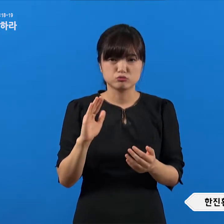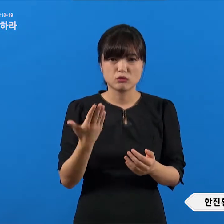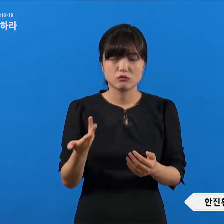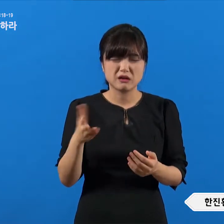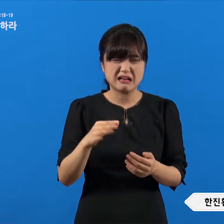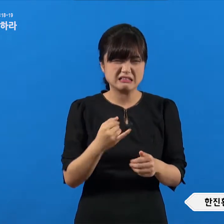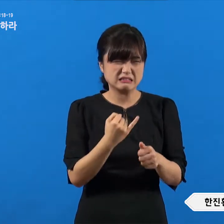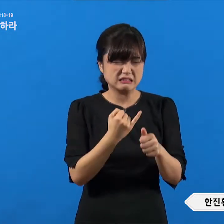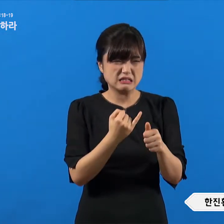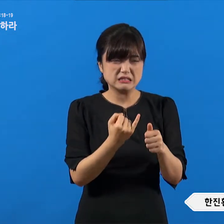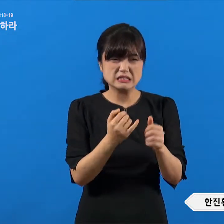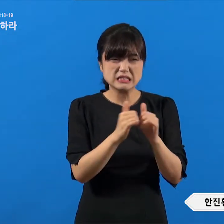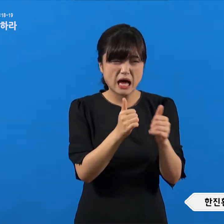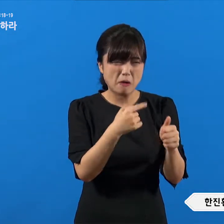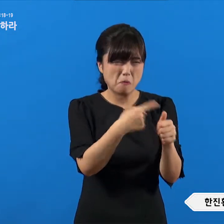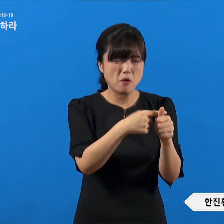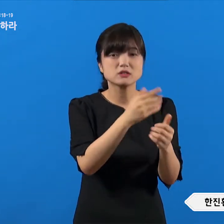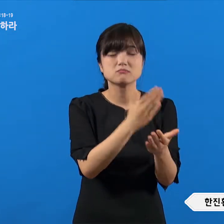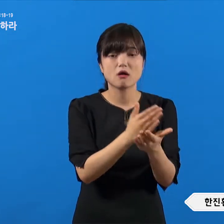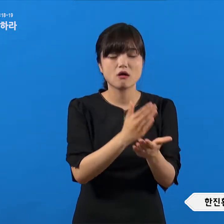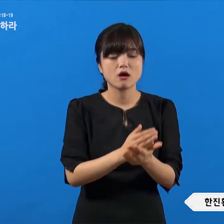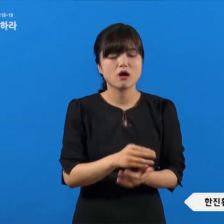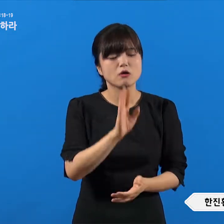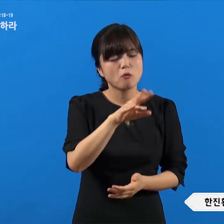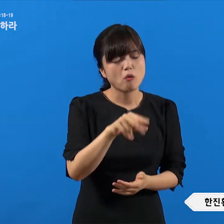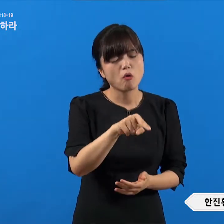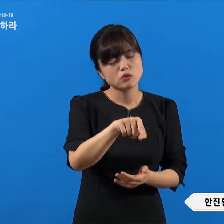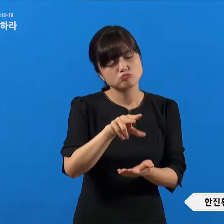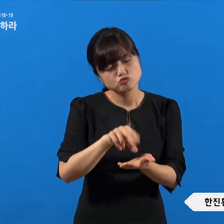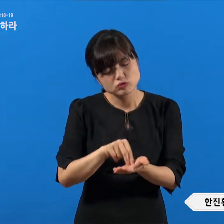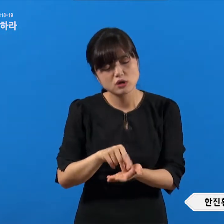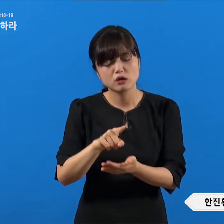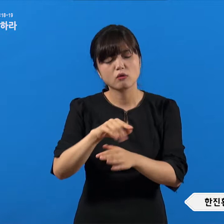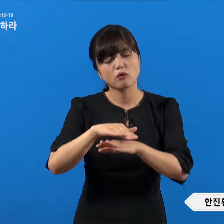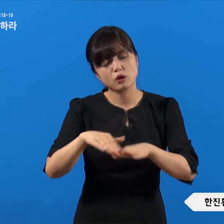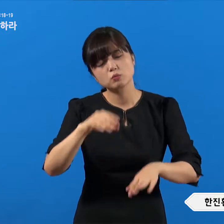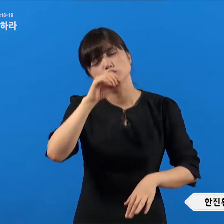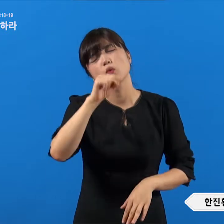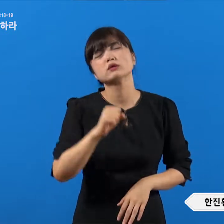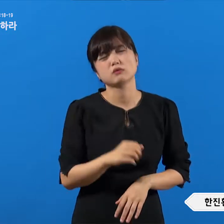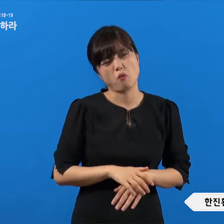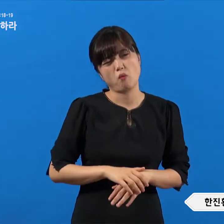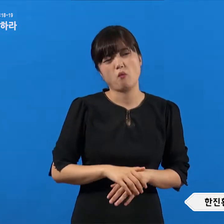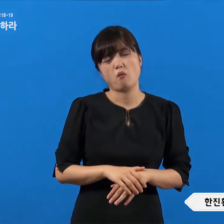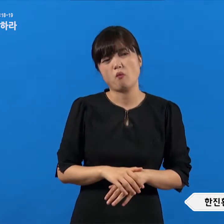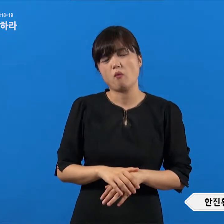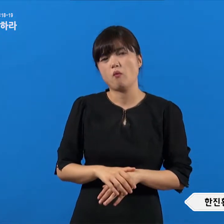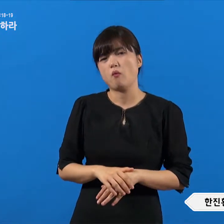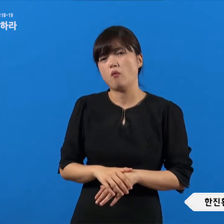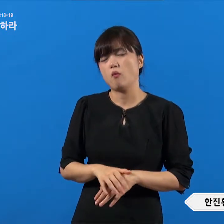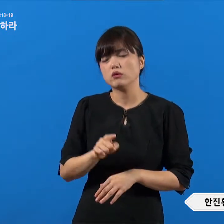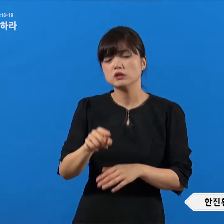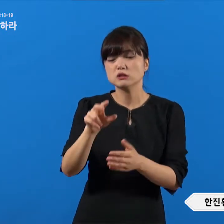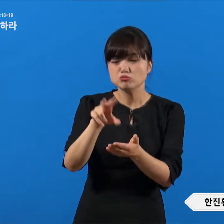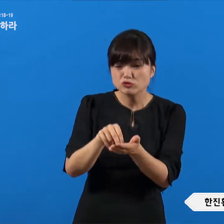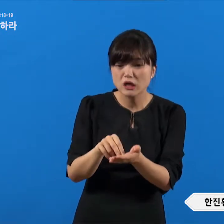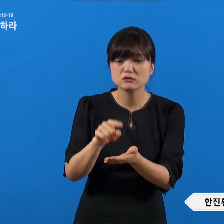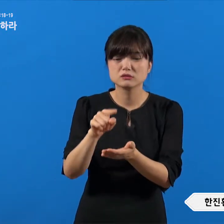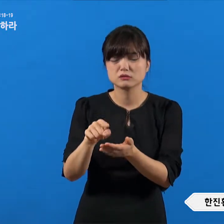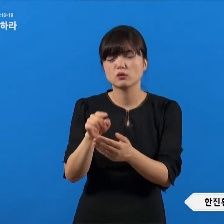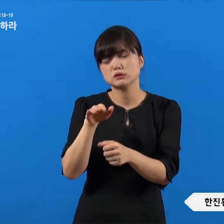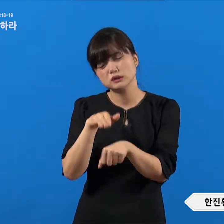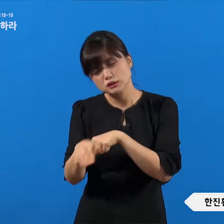안 됩니다. 여보, 이 문제는 좀 이렇게 하면 좋겠어요. 그 문제는 이렇게 해야